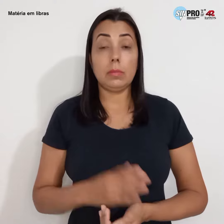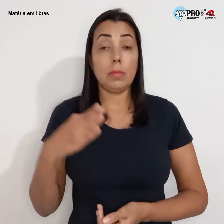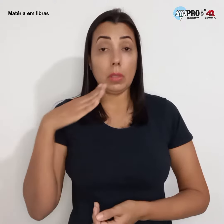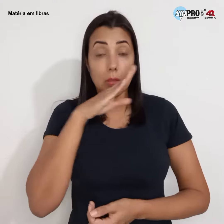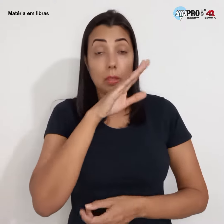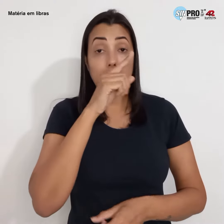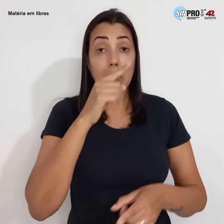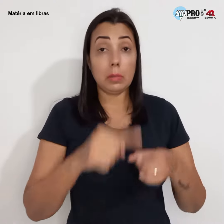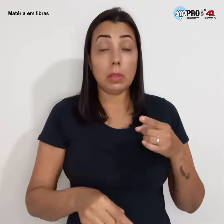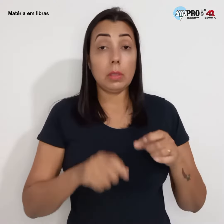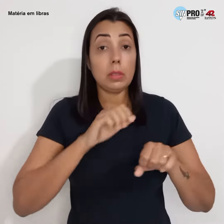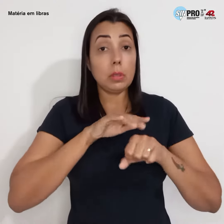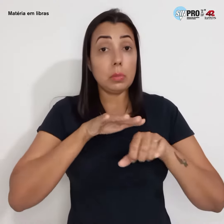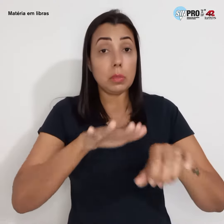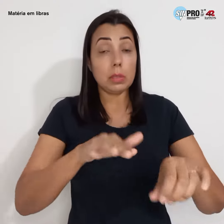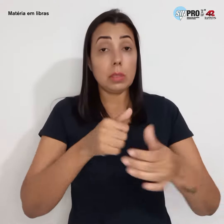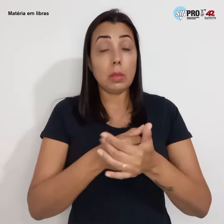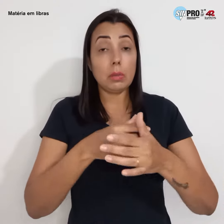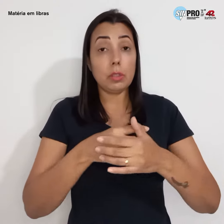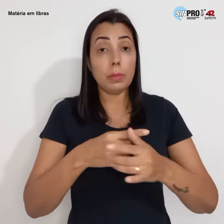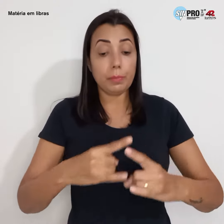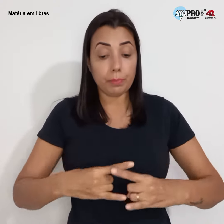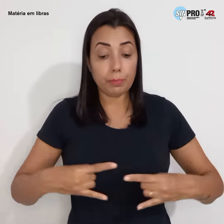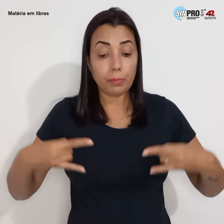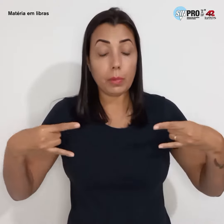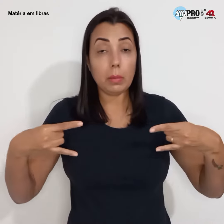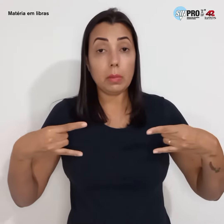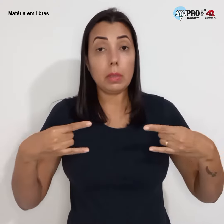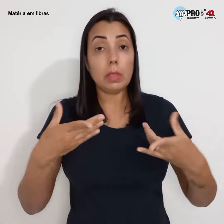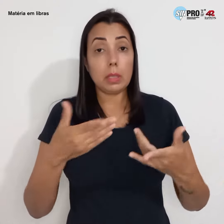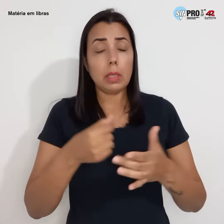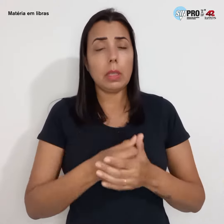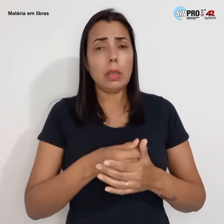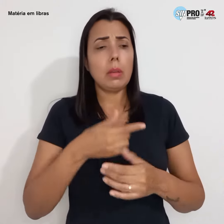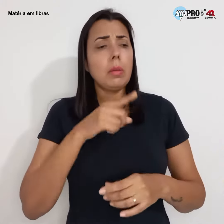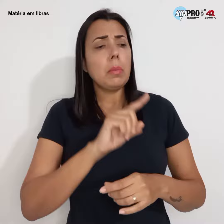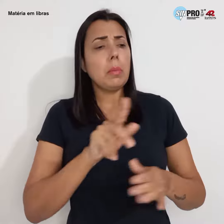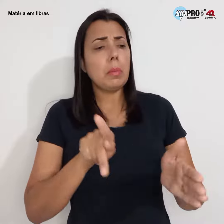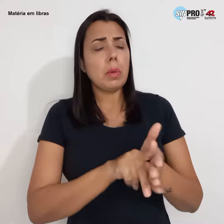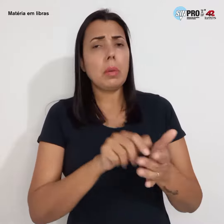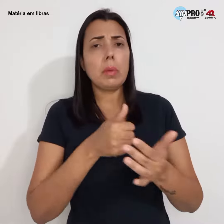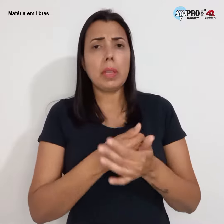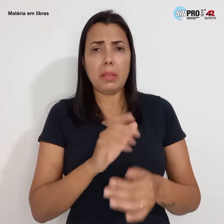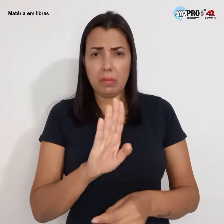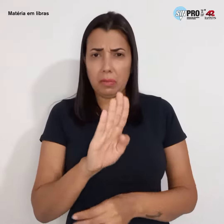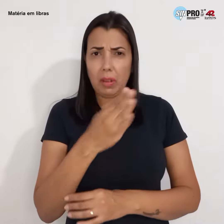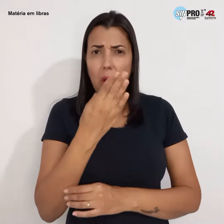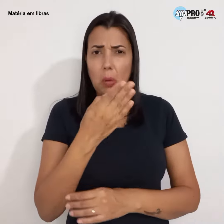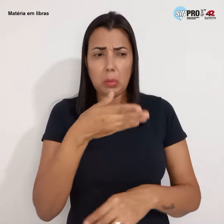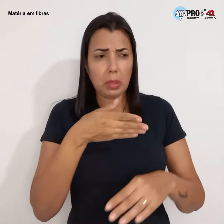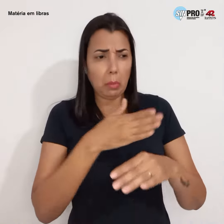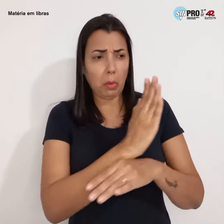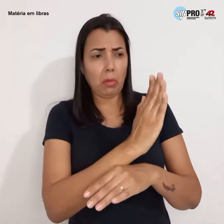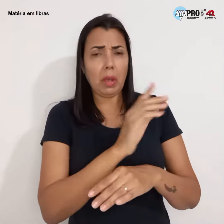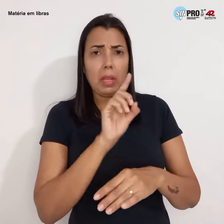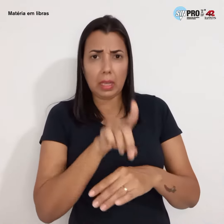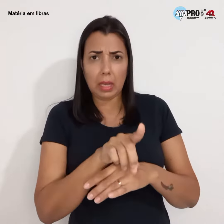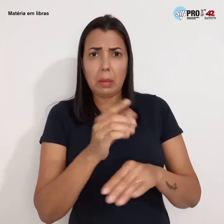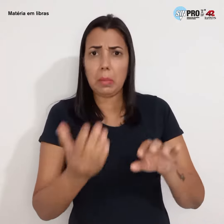Bolsonaro veta a distribuição gratuita de absorvente. Sob o falso argumento de que o projeto aprovado pelo Congresso